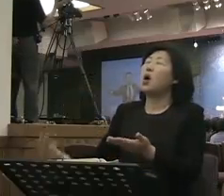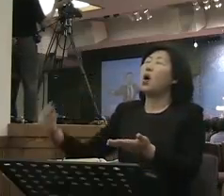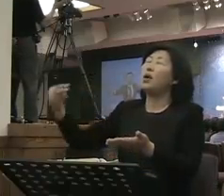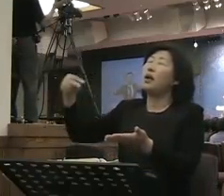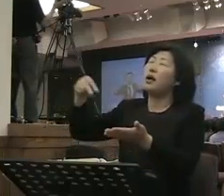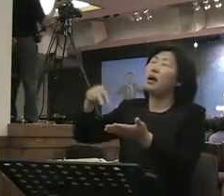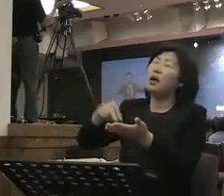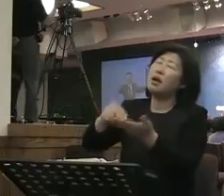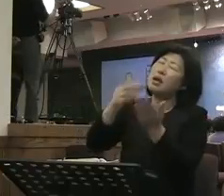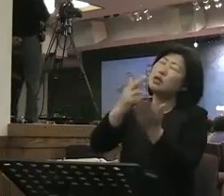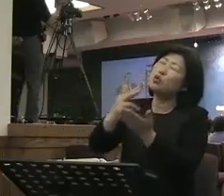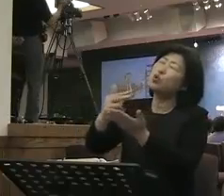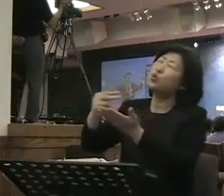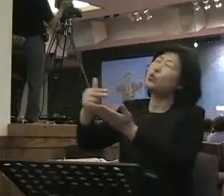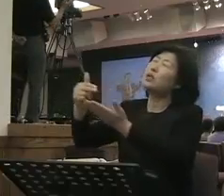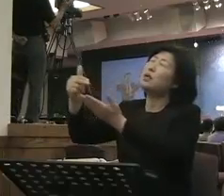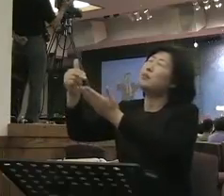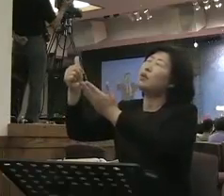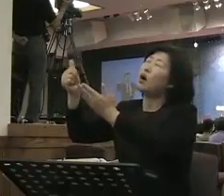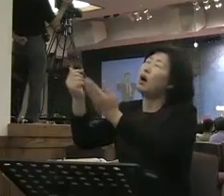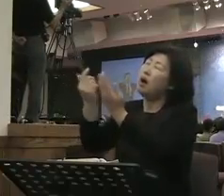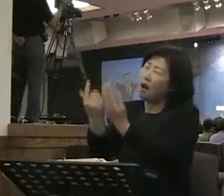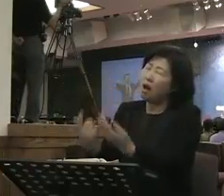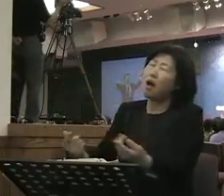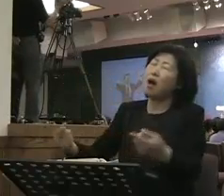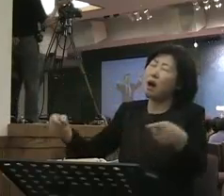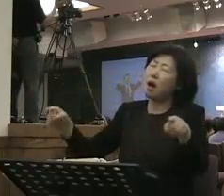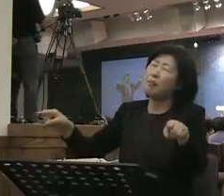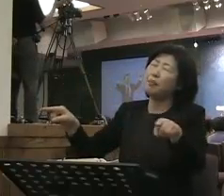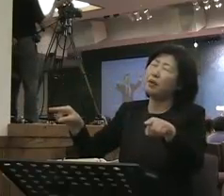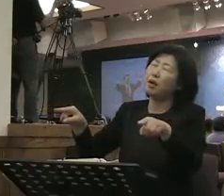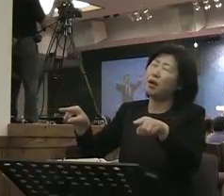우린 산에 주님과